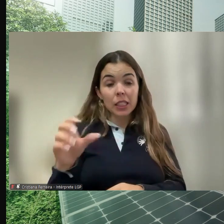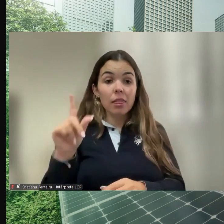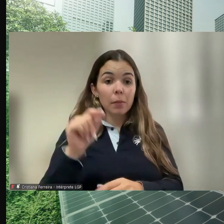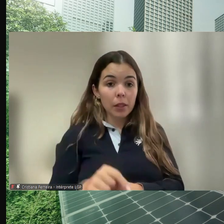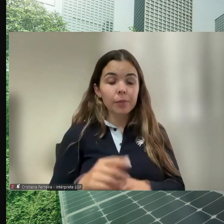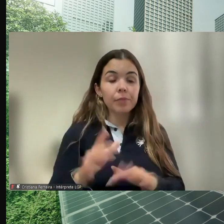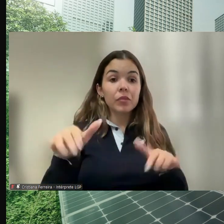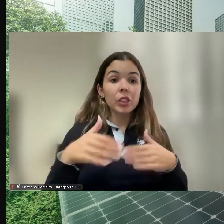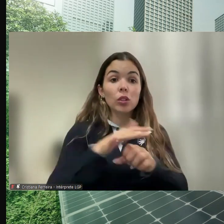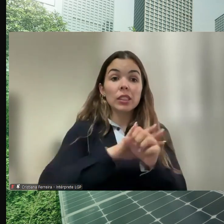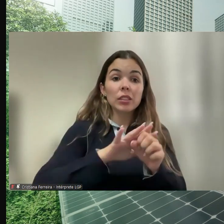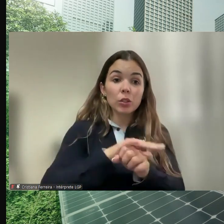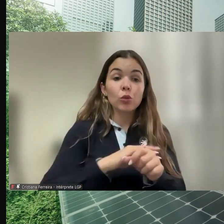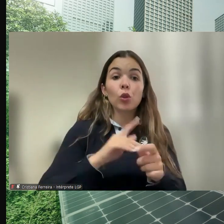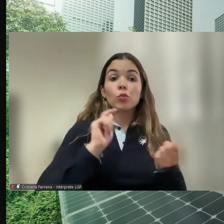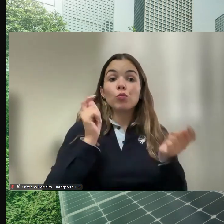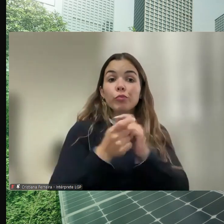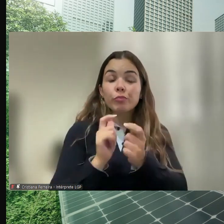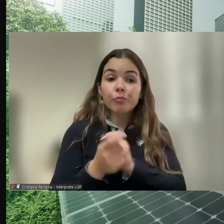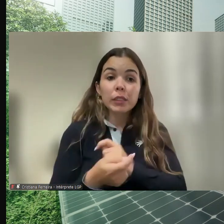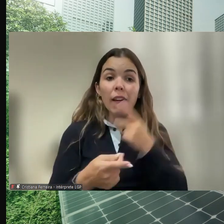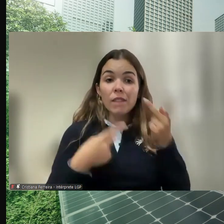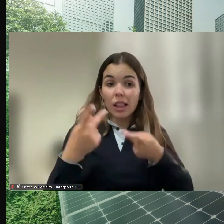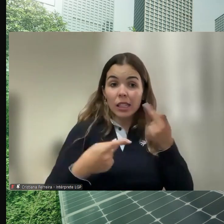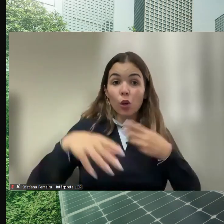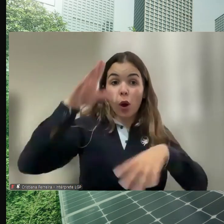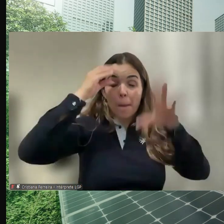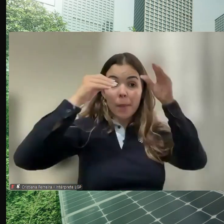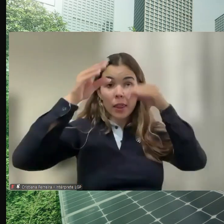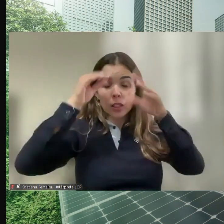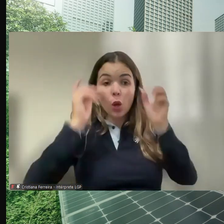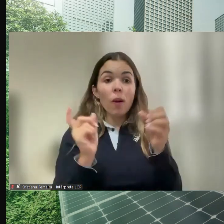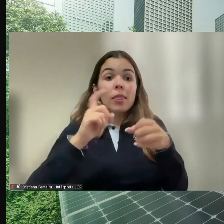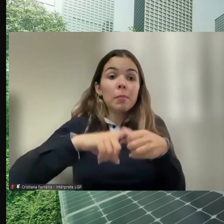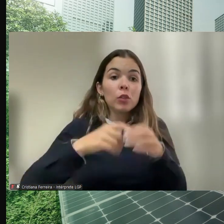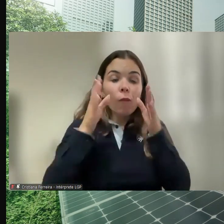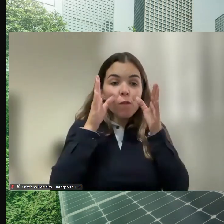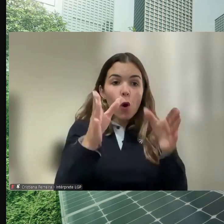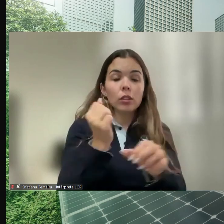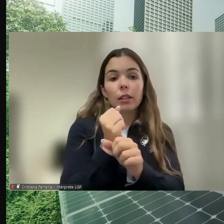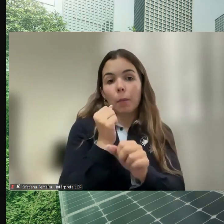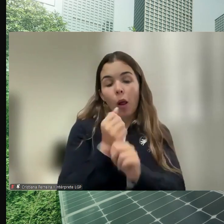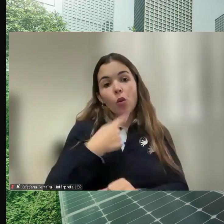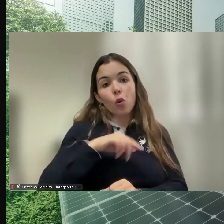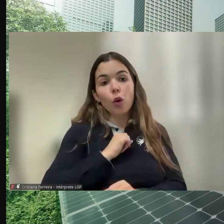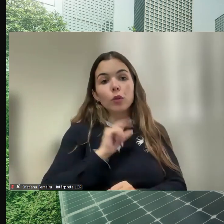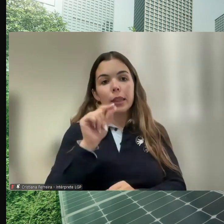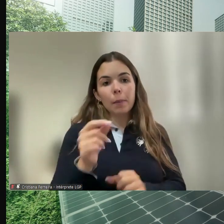a monitorização, avaliação e aprendizagem é um elemento central do nosso trabalho no IED